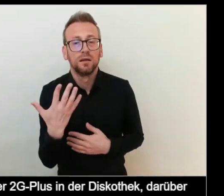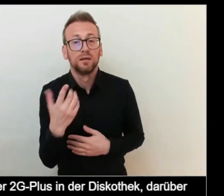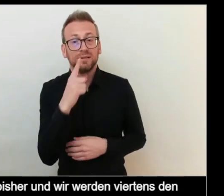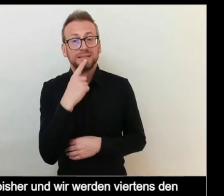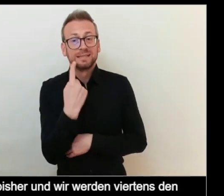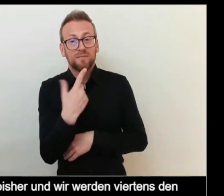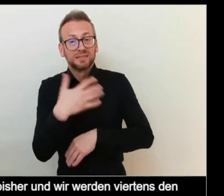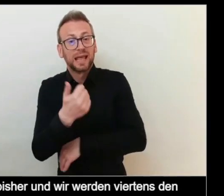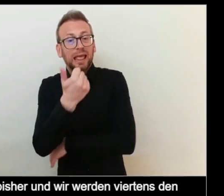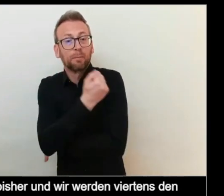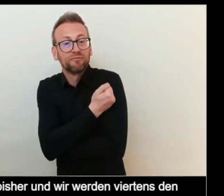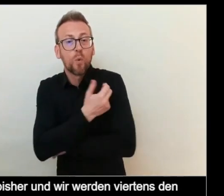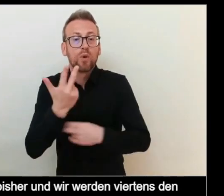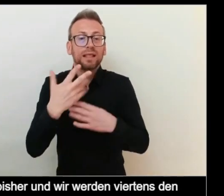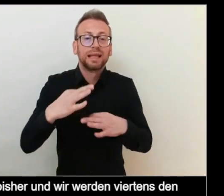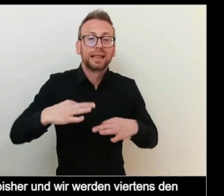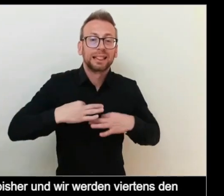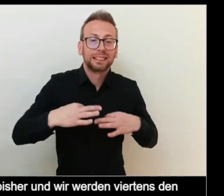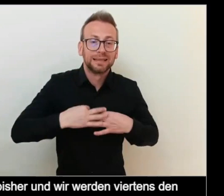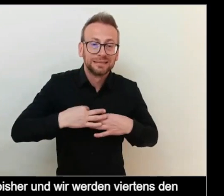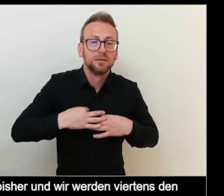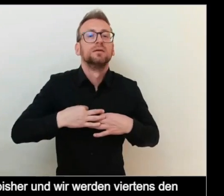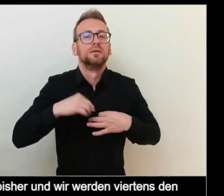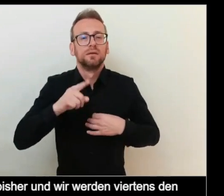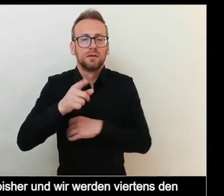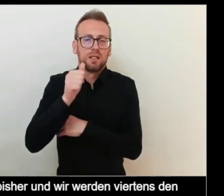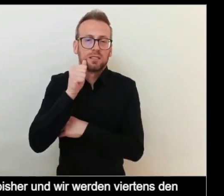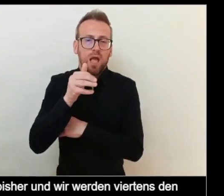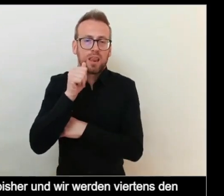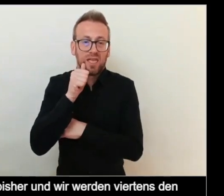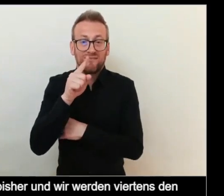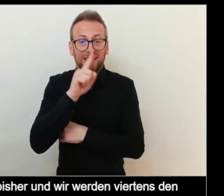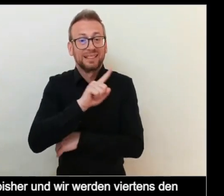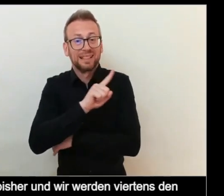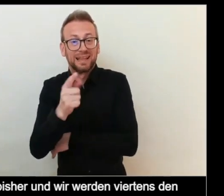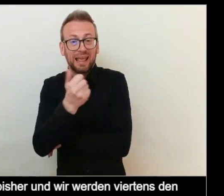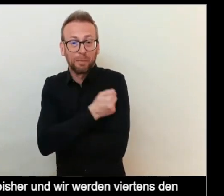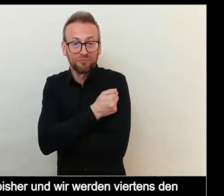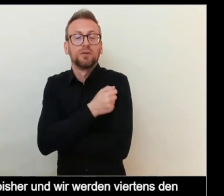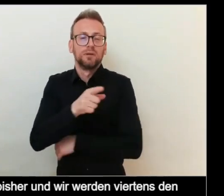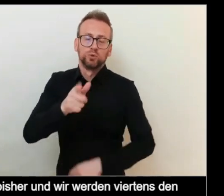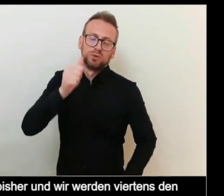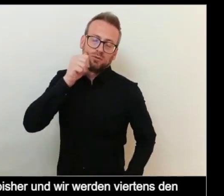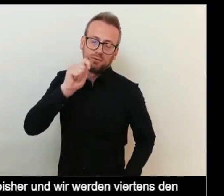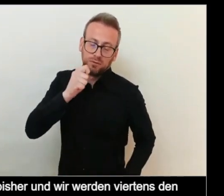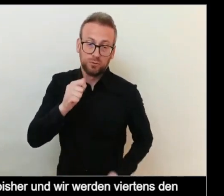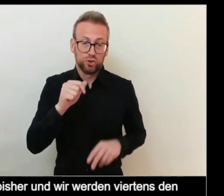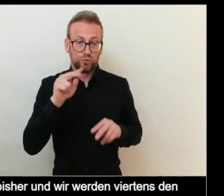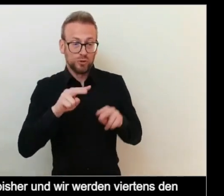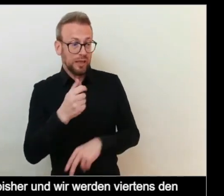von der bisherigen Verordnung, dass man das vielleicht auch andersrum weiß. Also es fällt weg ab dem 19.